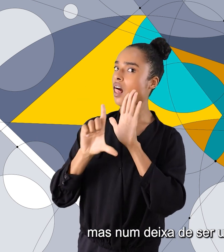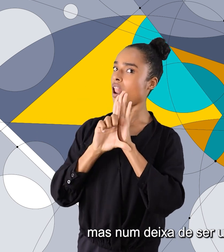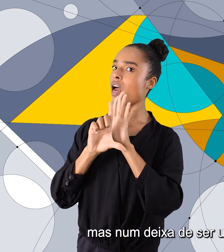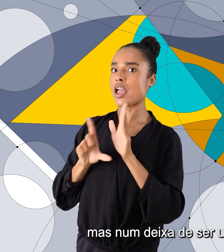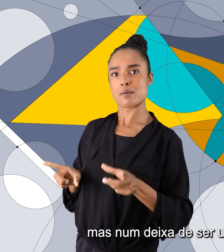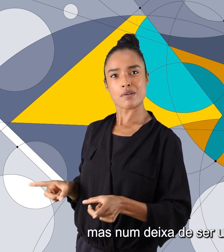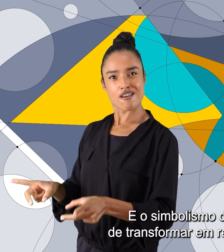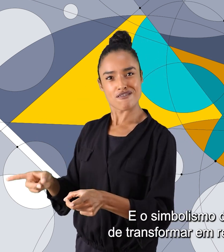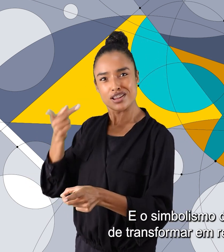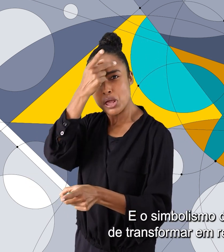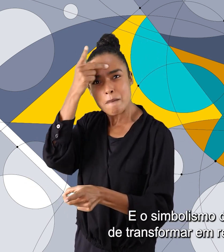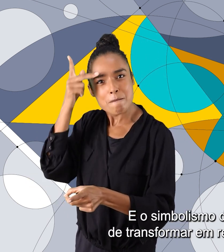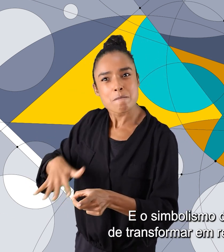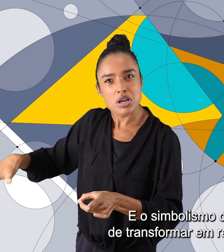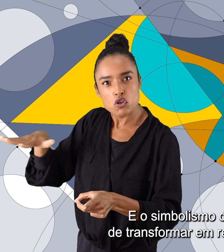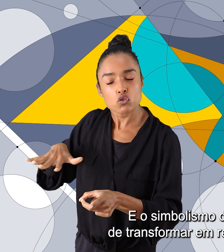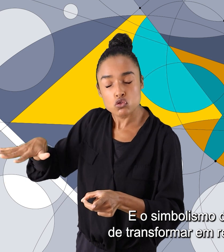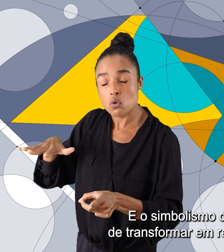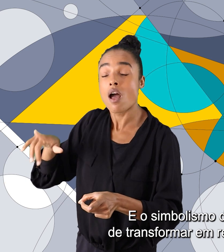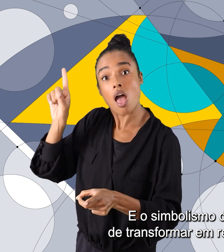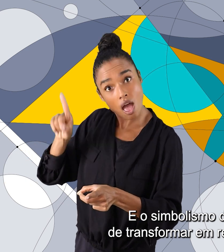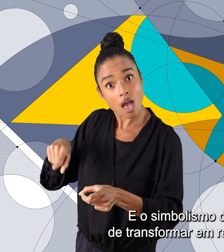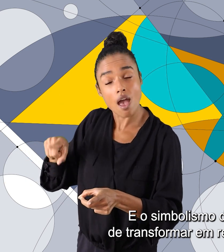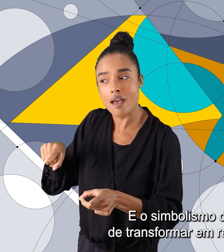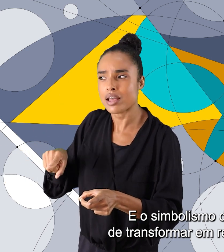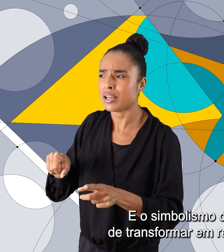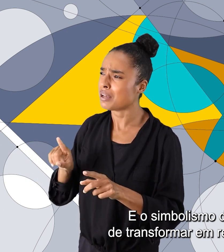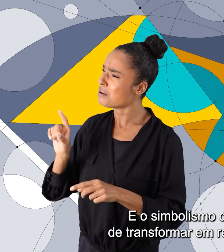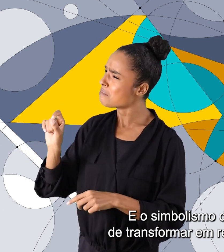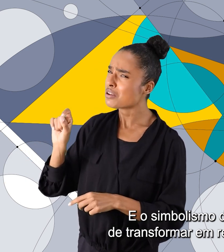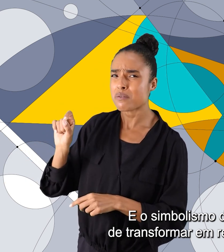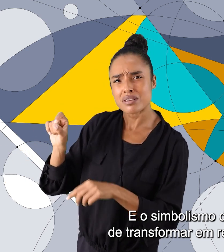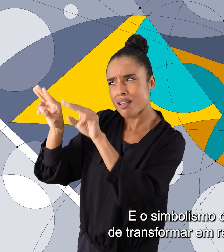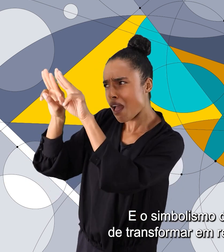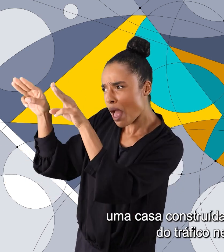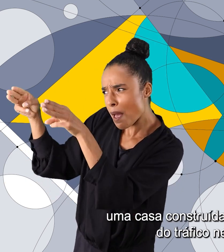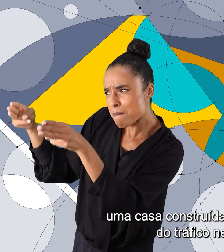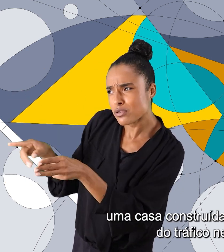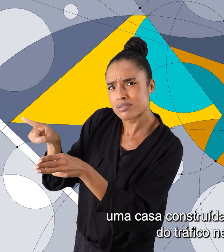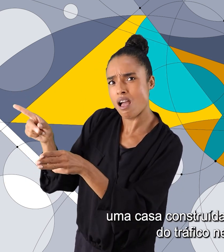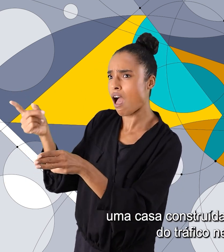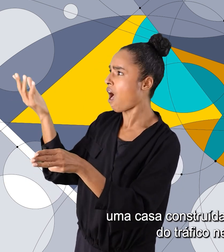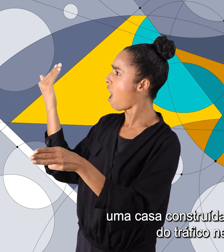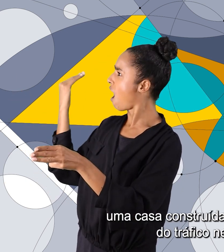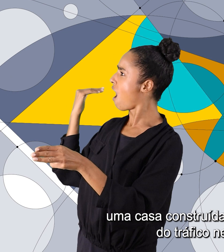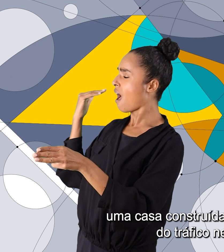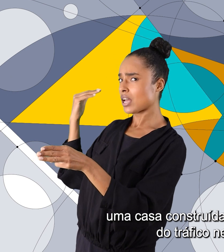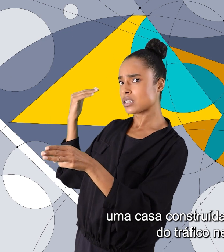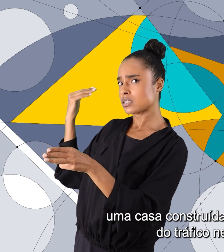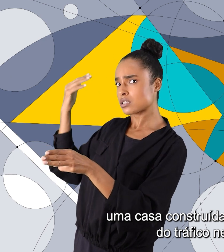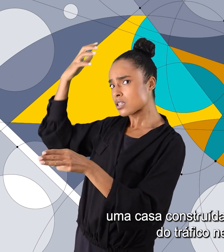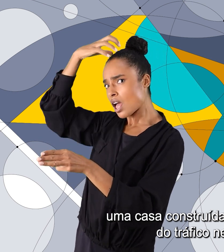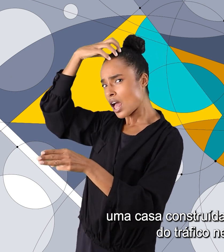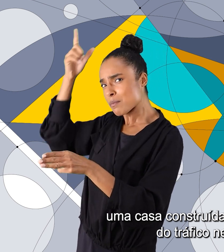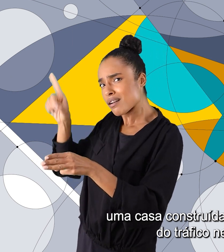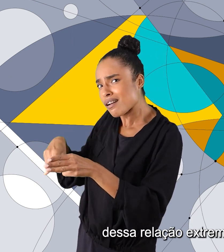grotesca. E o simbolismo desse gesto de transformar em residência oficial uma casa construída com o dinheiro do